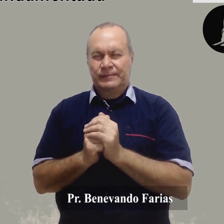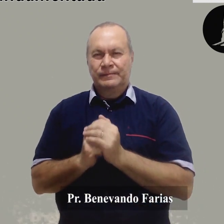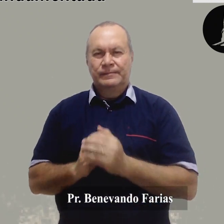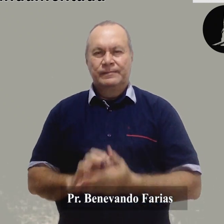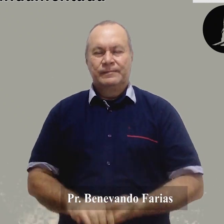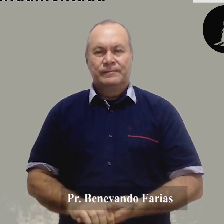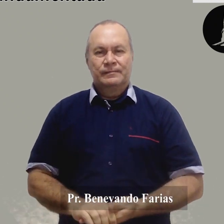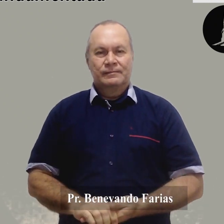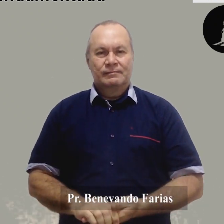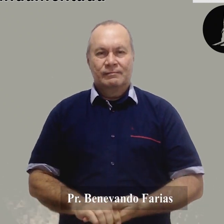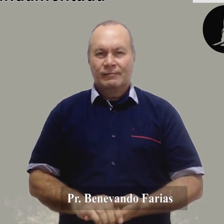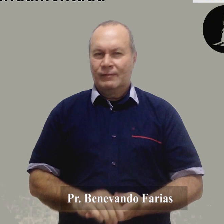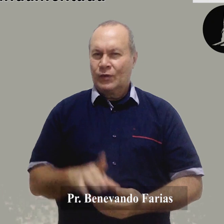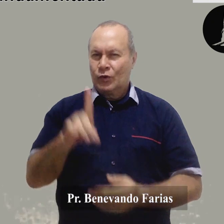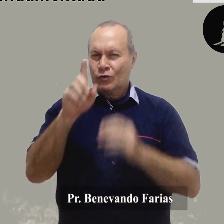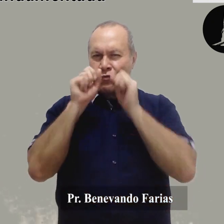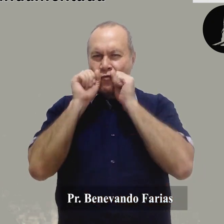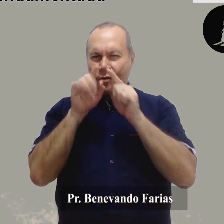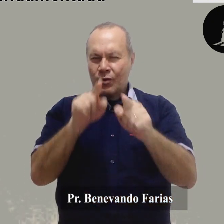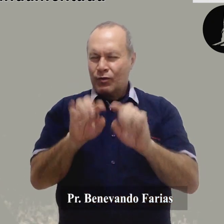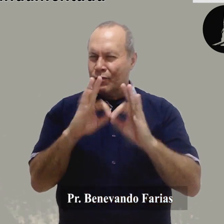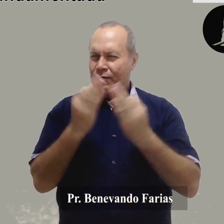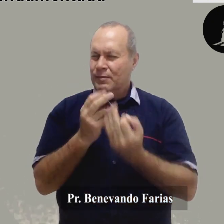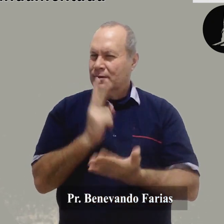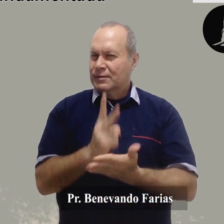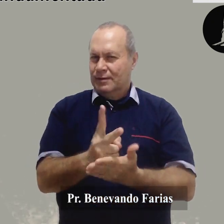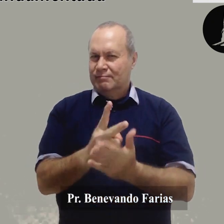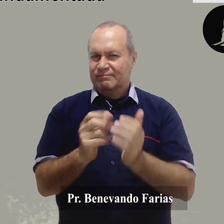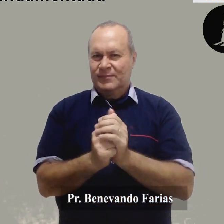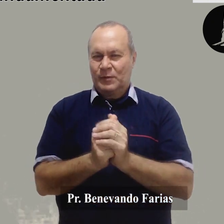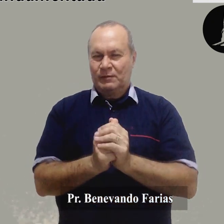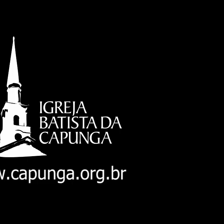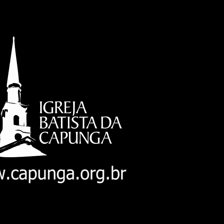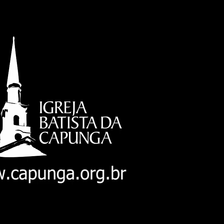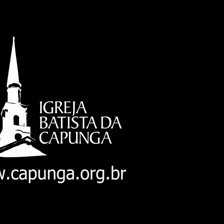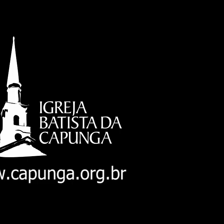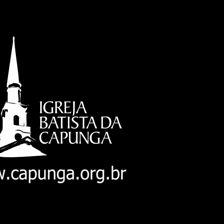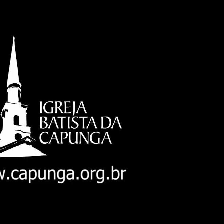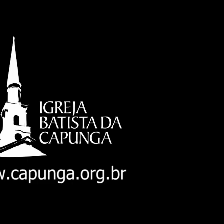Amém e amém. Que Deus continue abençoando você e sua família. Amém.